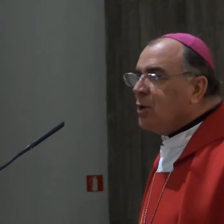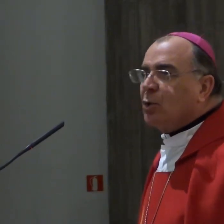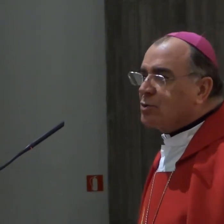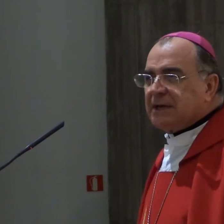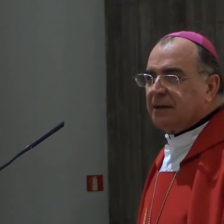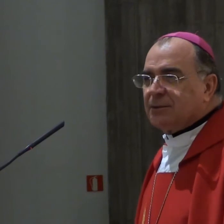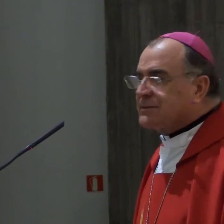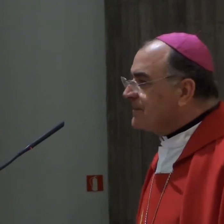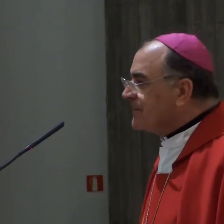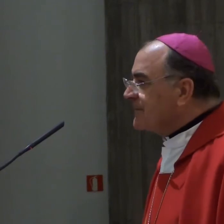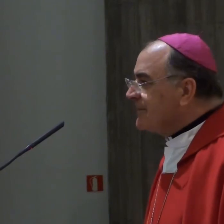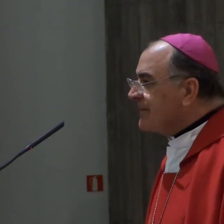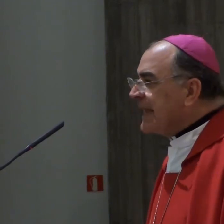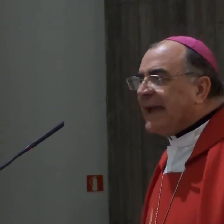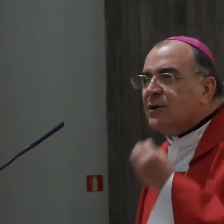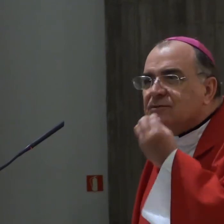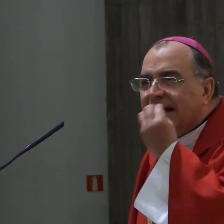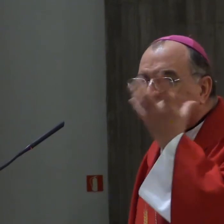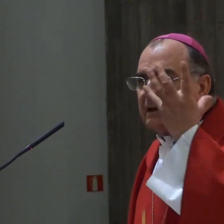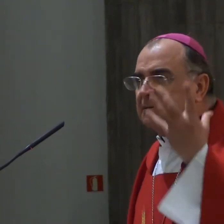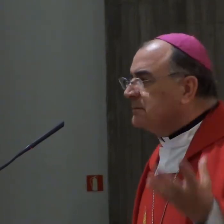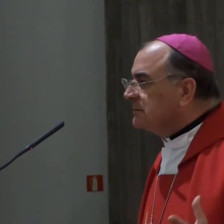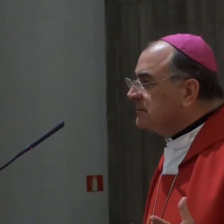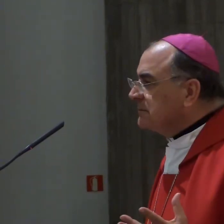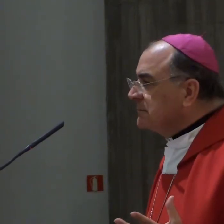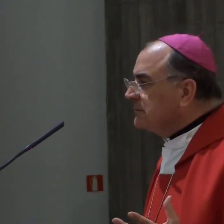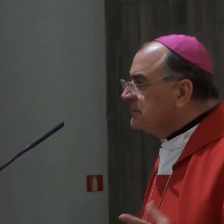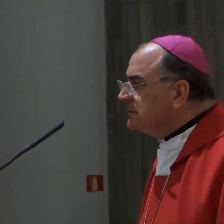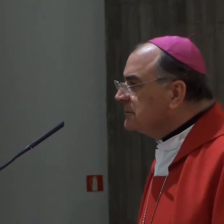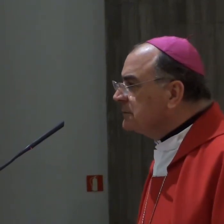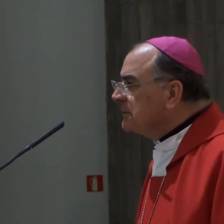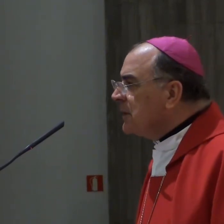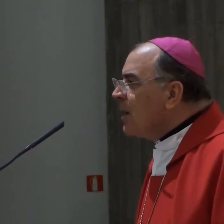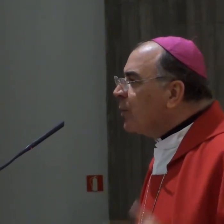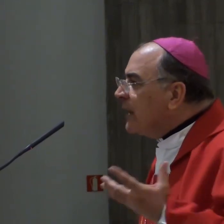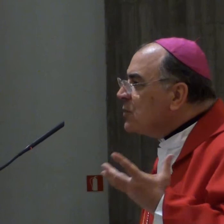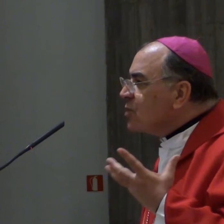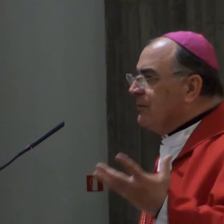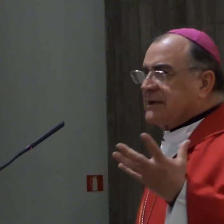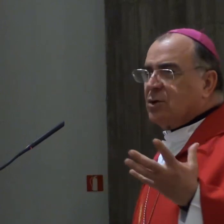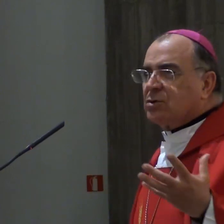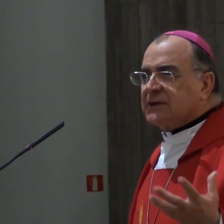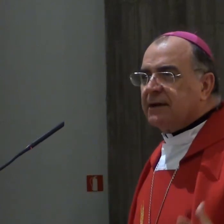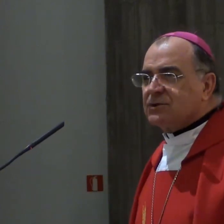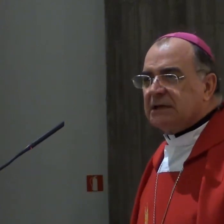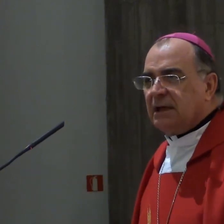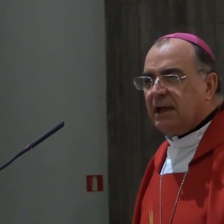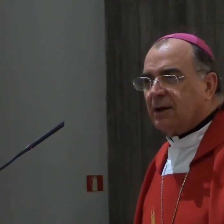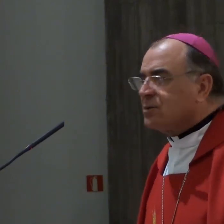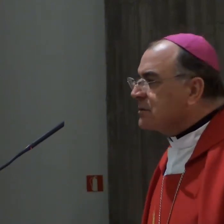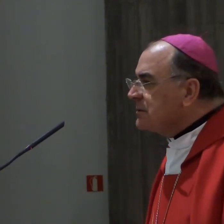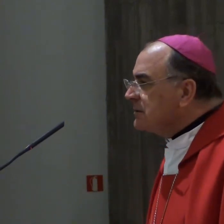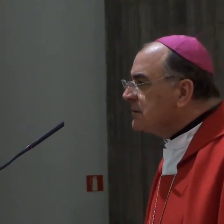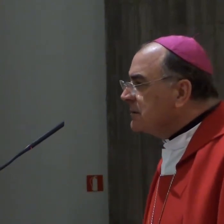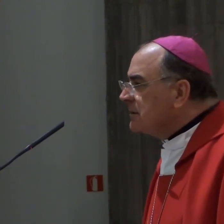no lo conseguimos qué nos falta Por qué los hombres no conseguimos